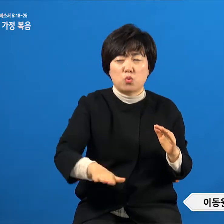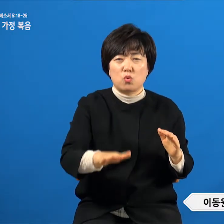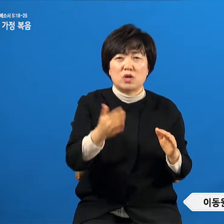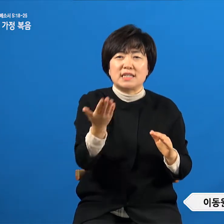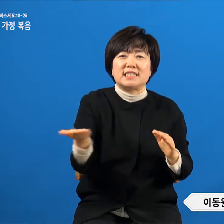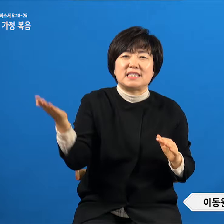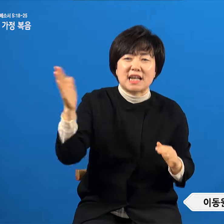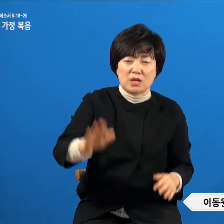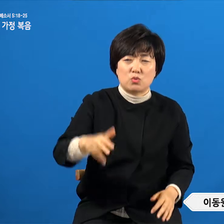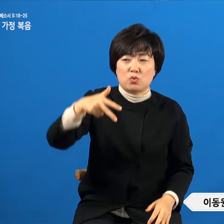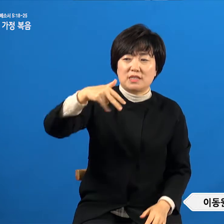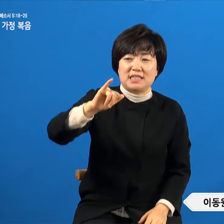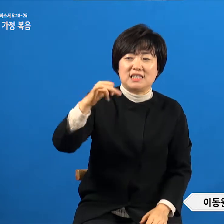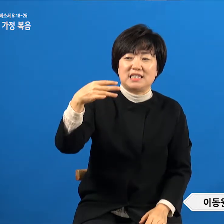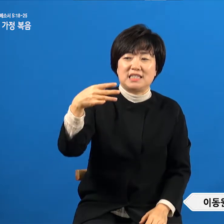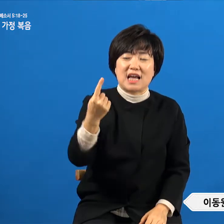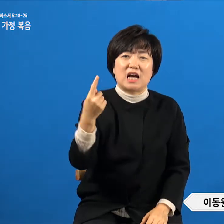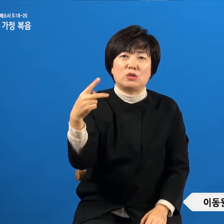앓을지라도.